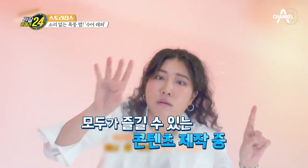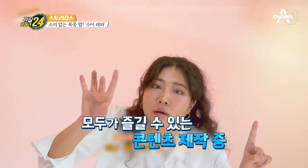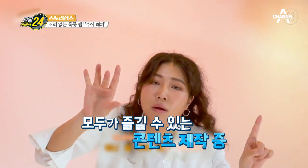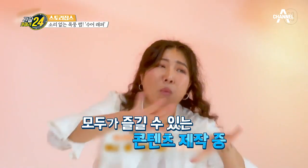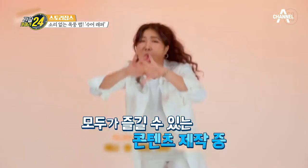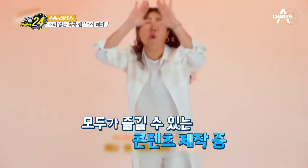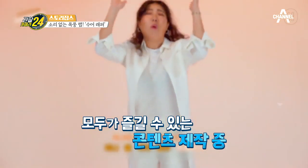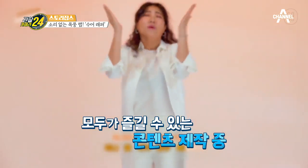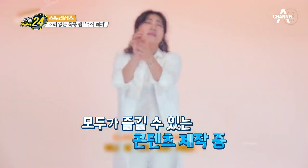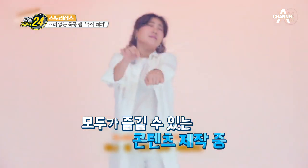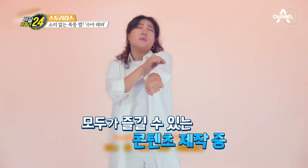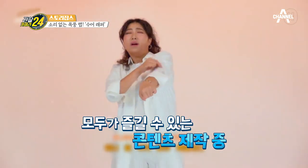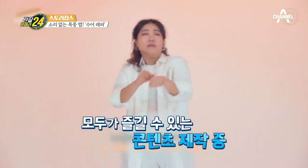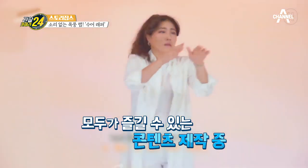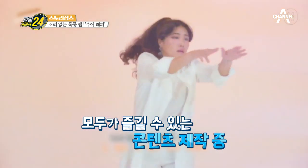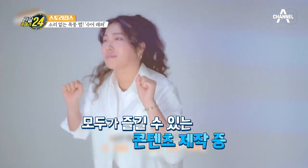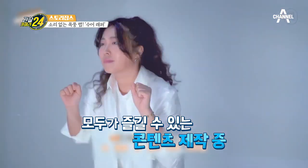도전을 하고 있다.